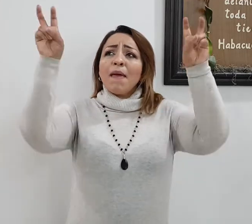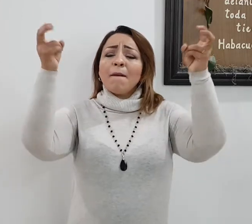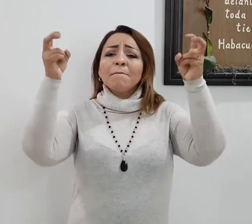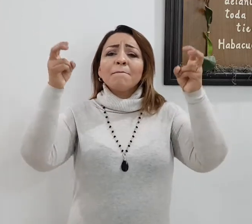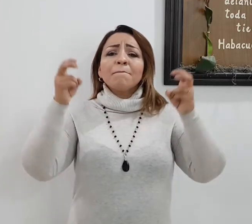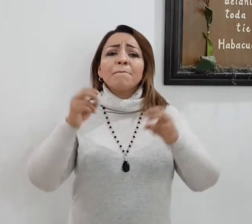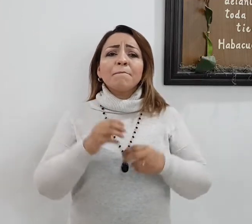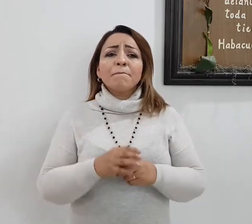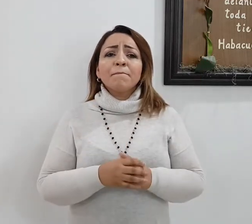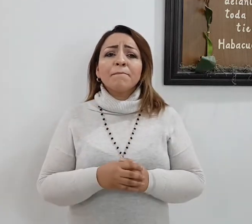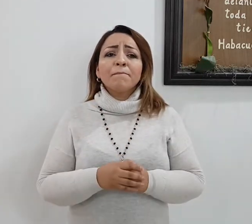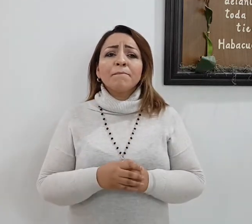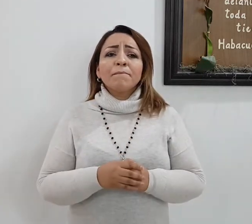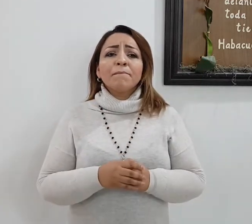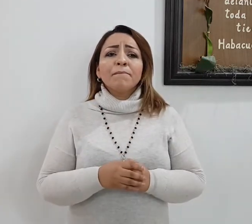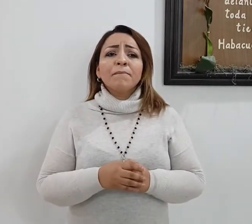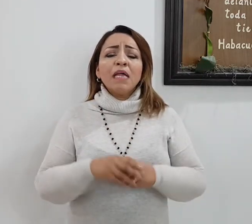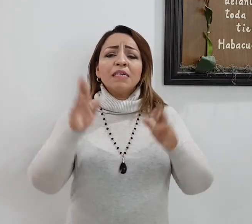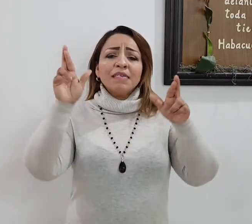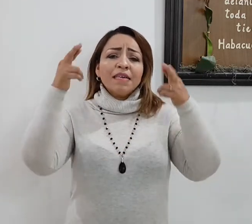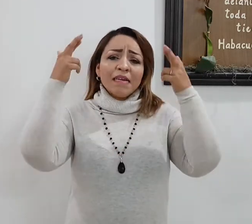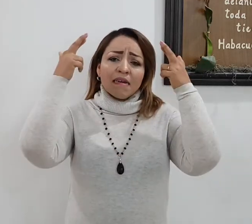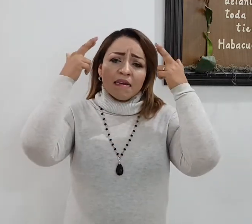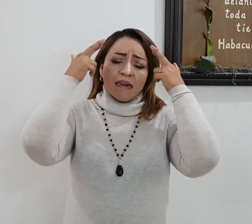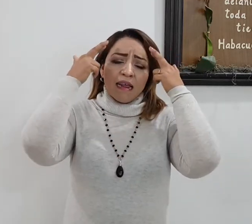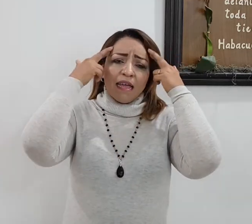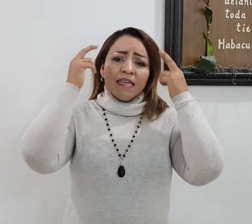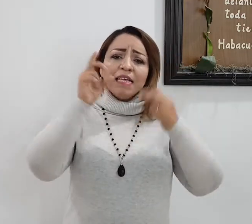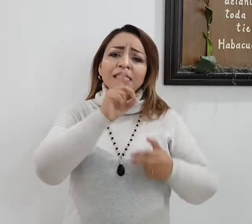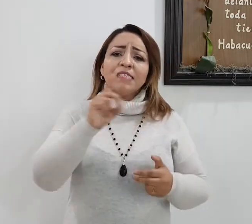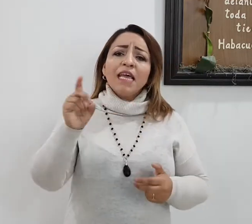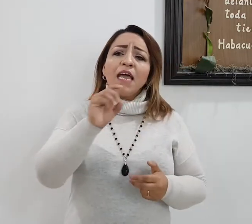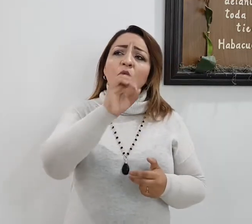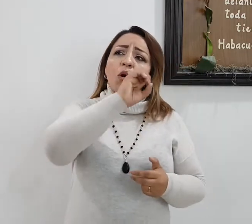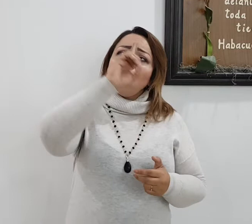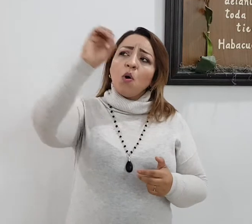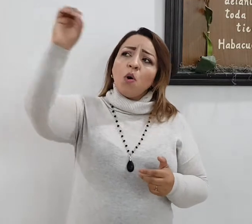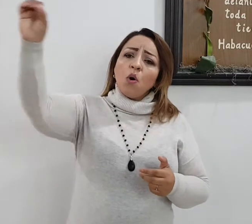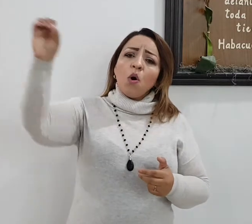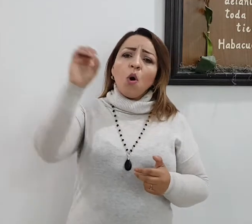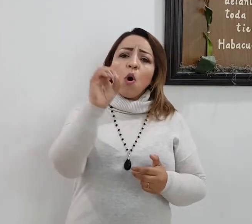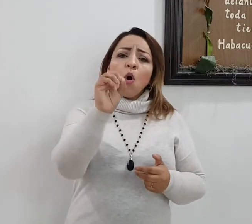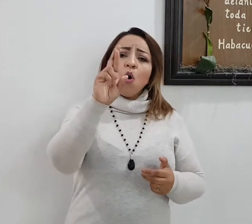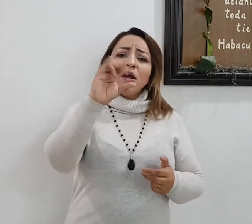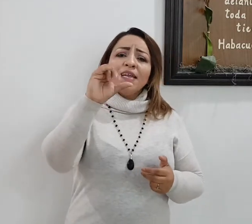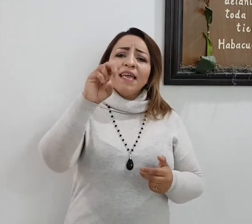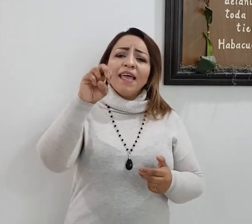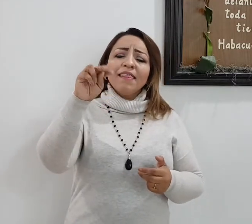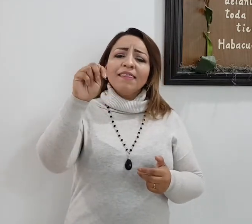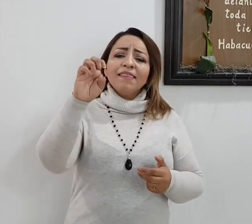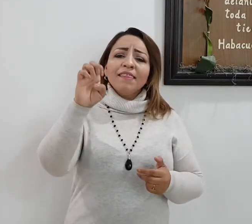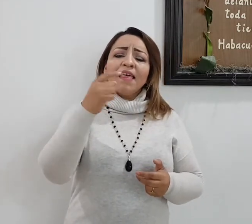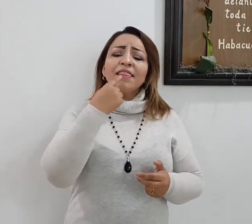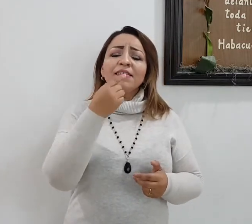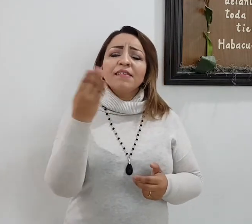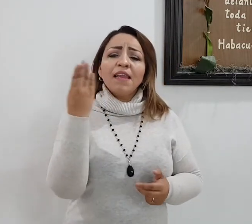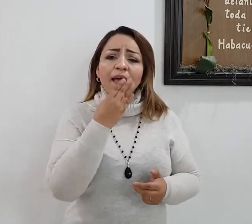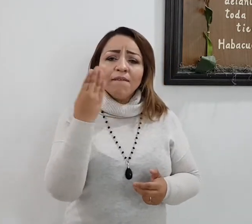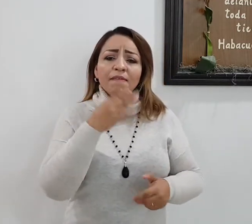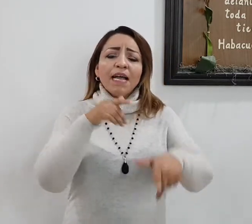Mesías. Habían llegado ahí y dijeron: su estrella hemos visto en el oriente. Perseverar y perseverar y perseverar. Y habíamos